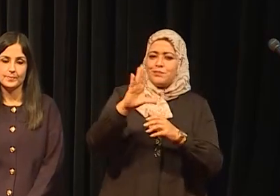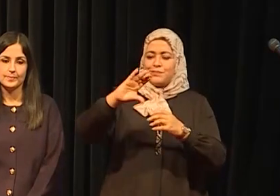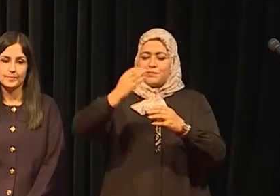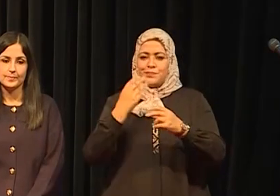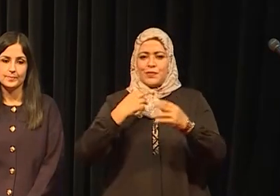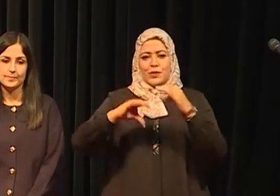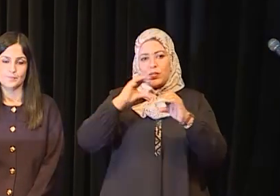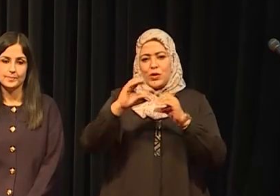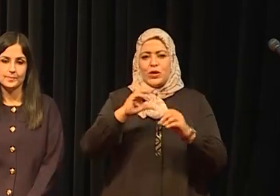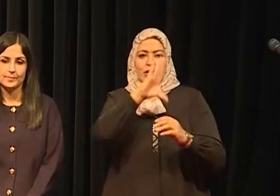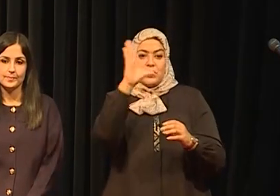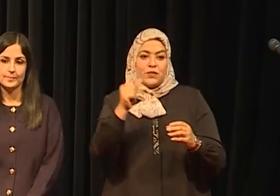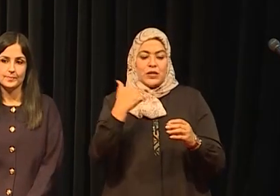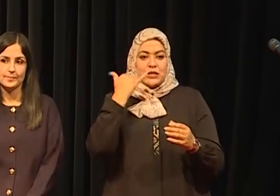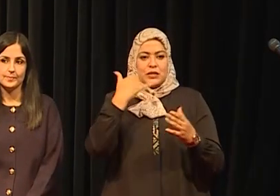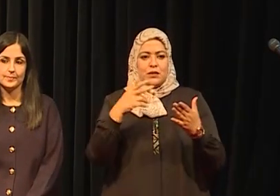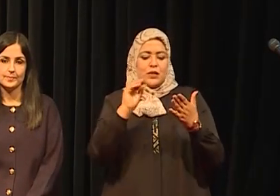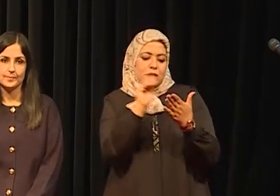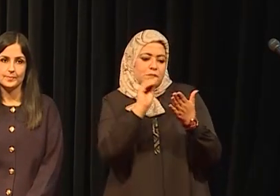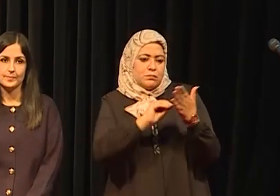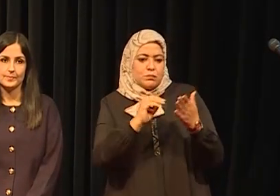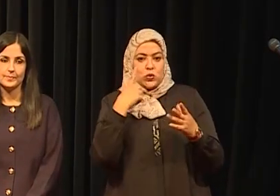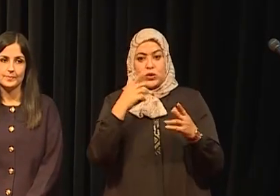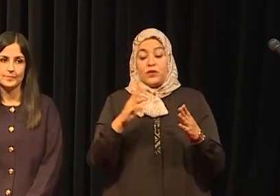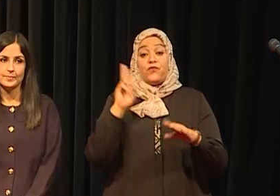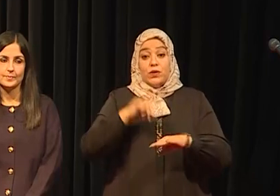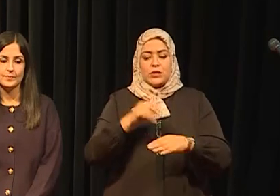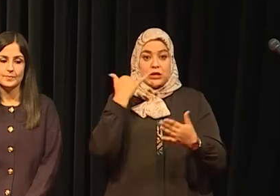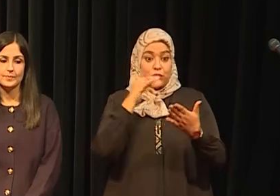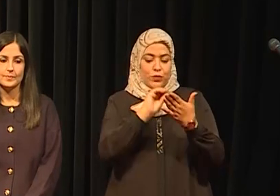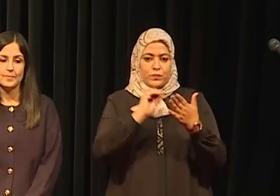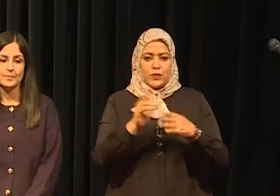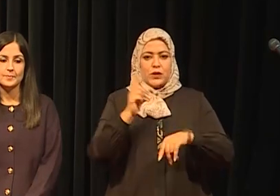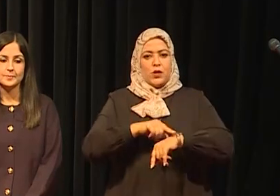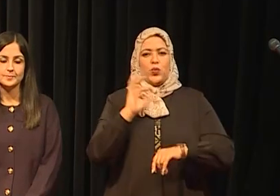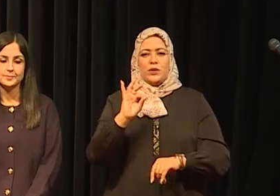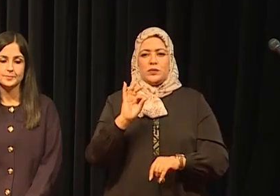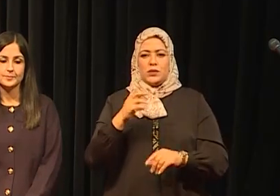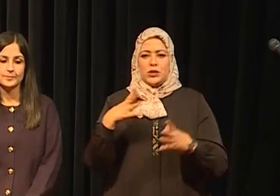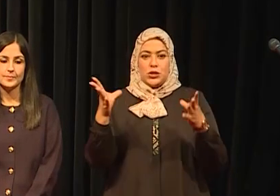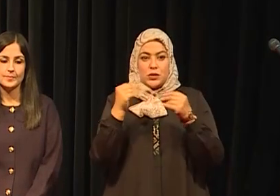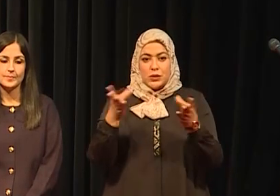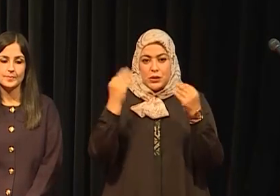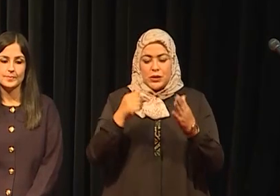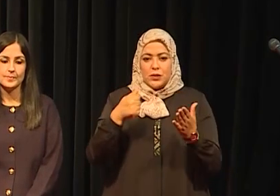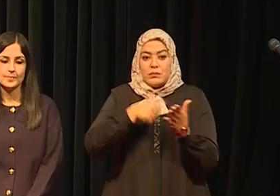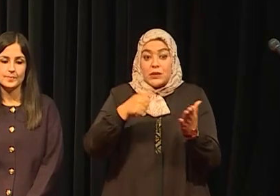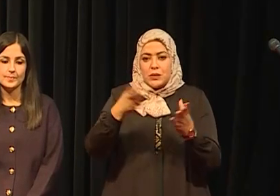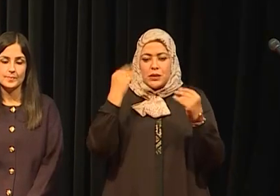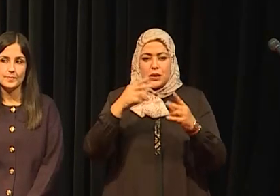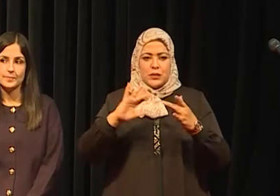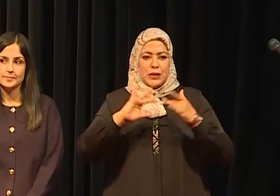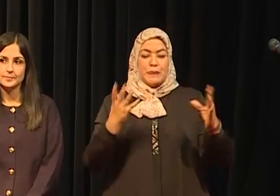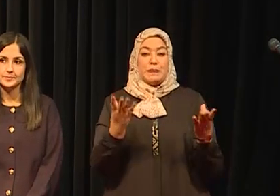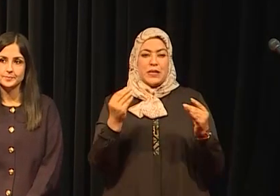لخدمات الخرائط الجغرافيه على الهاتف المحمول، في نفس الوقت يجري جمع بصمه